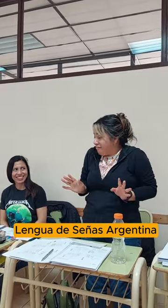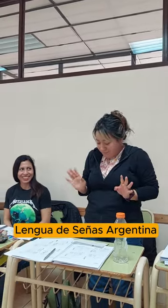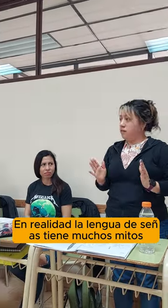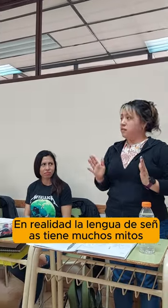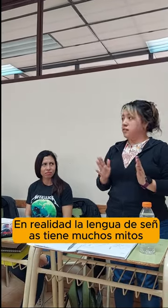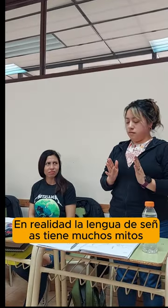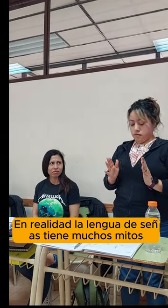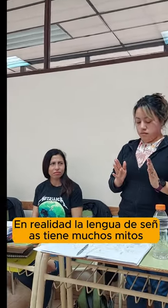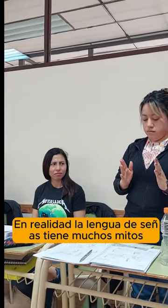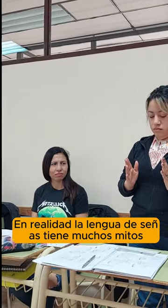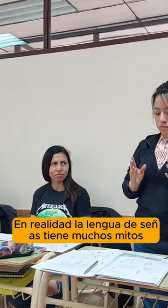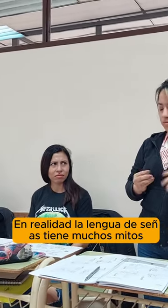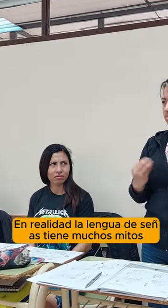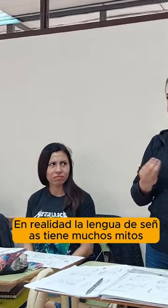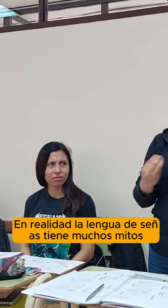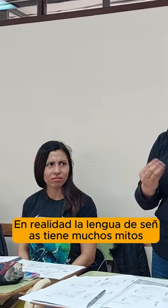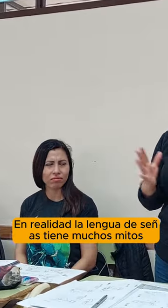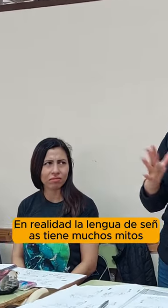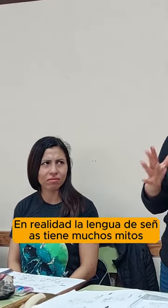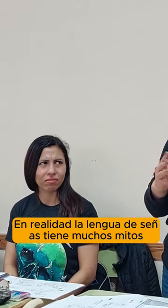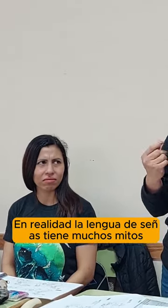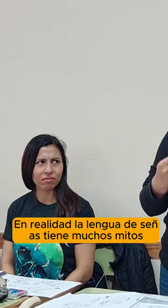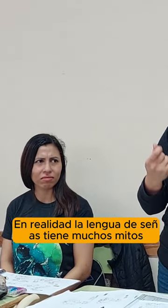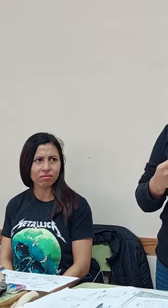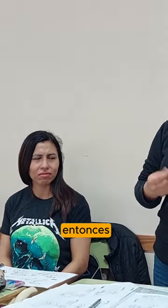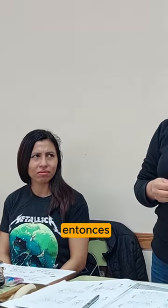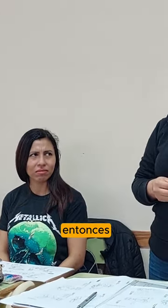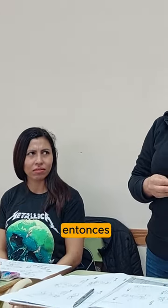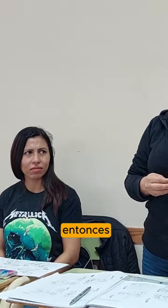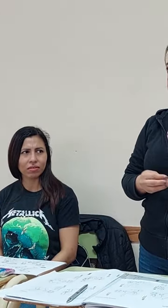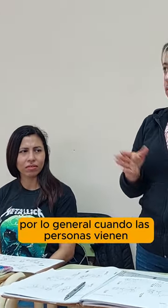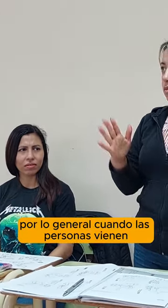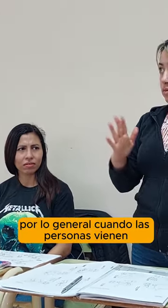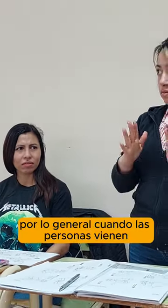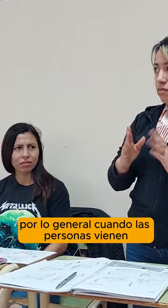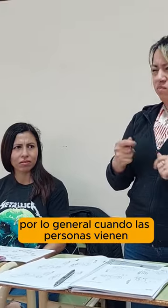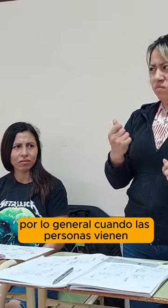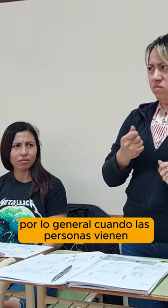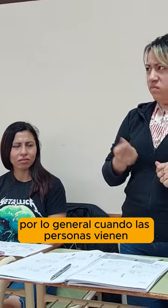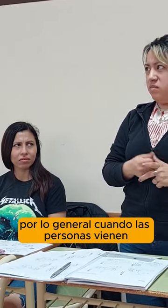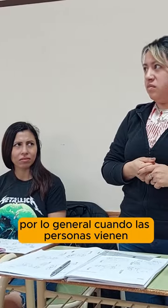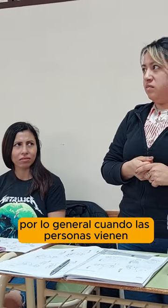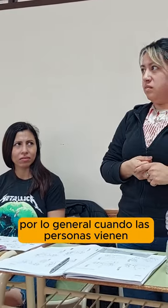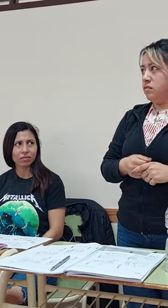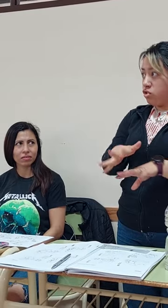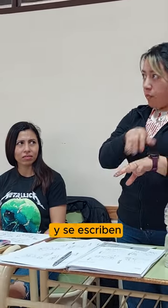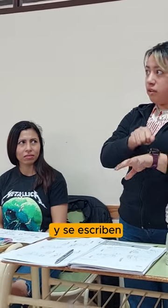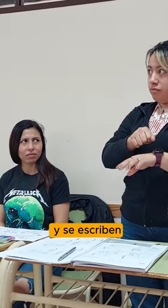En realidad, la lengua de señas tiene muchos mitos. Entonces, por lo general, cuando las personas vienen y se